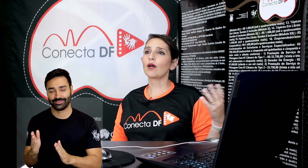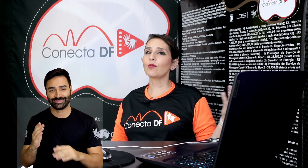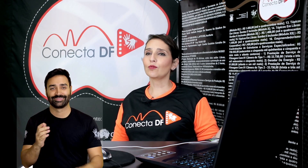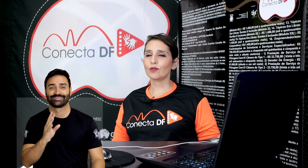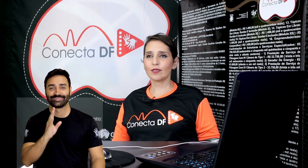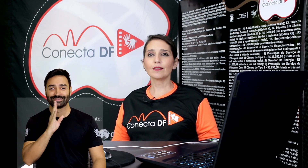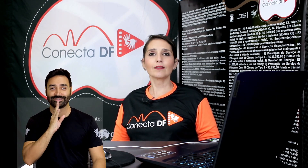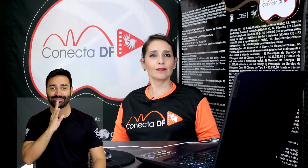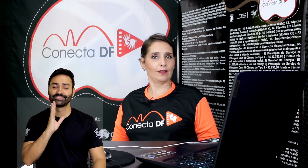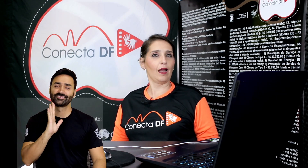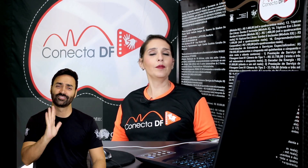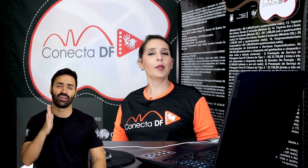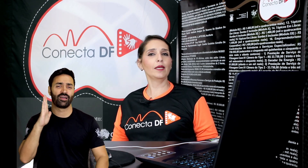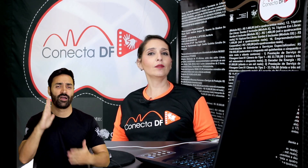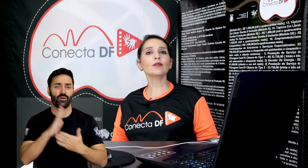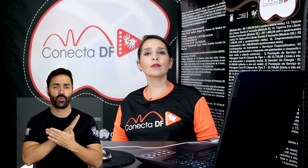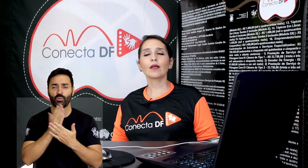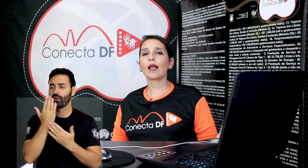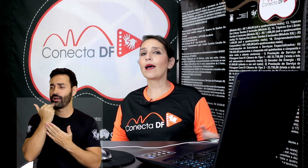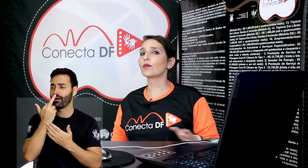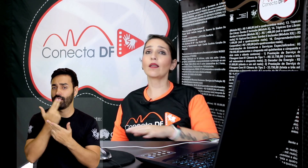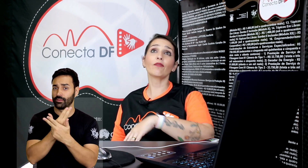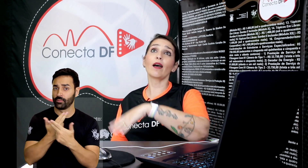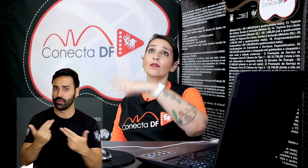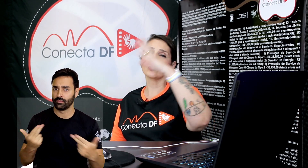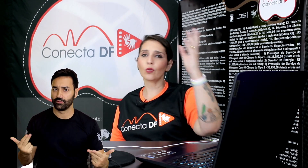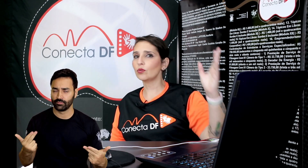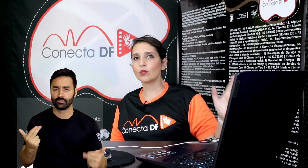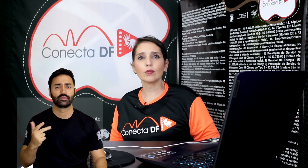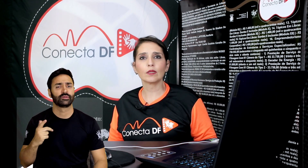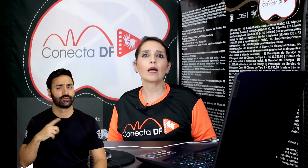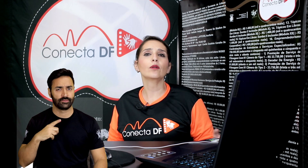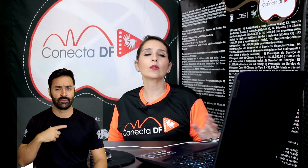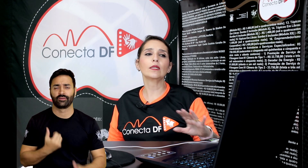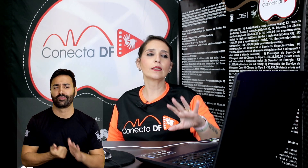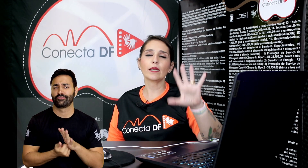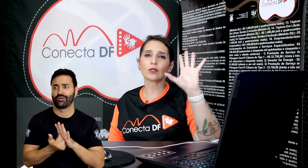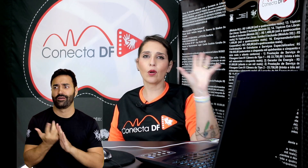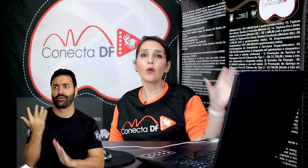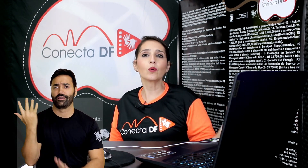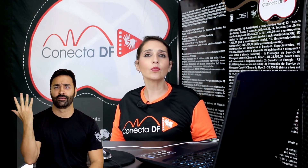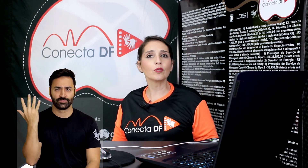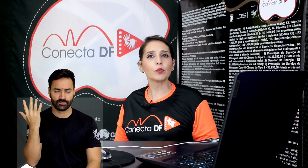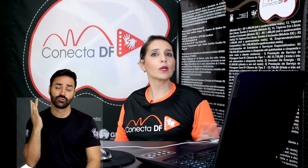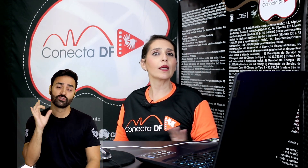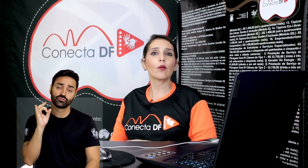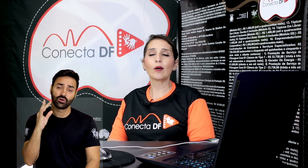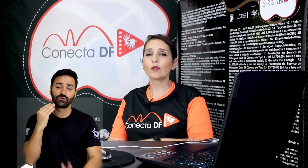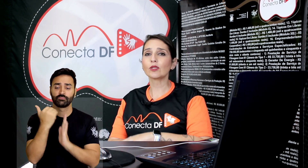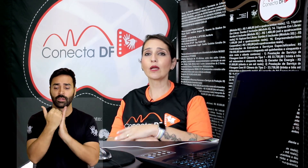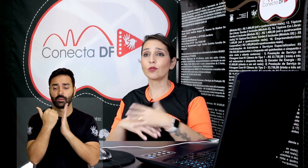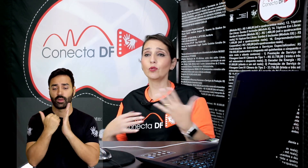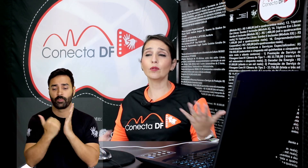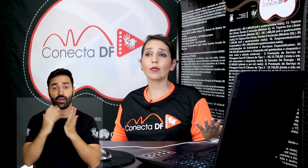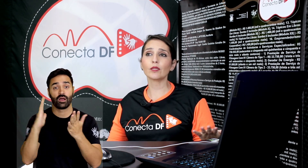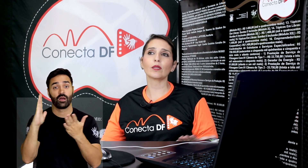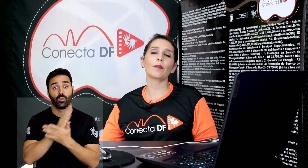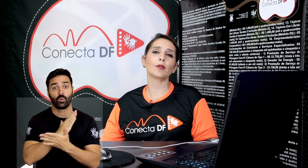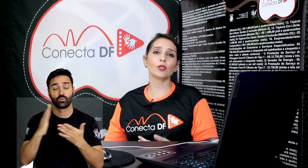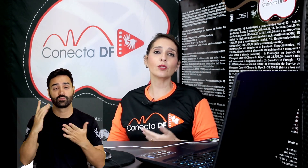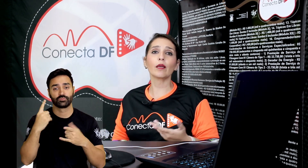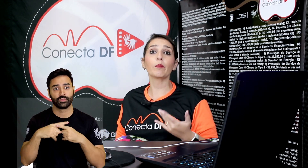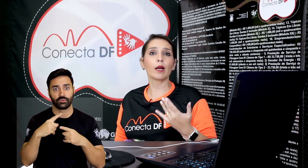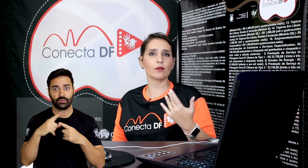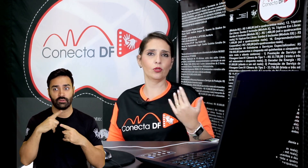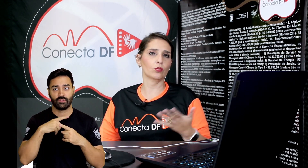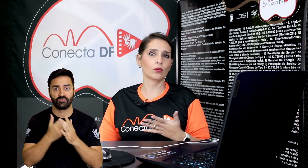Conhecemos alguns alimentos. Claro que tem vários outros, tá? Eu listei só alguns, porque é uma quantidade muito grande, até para a